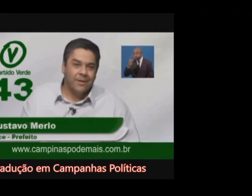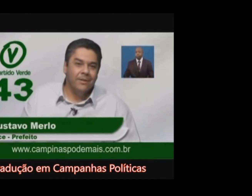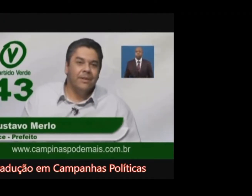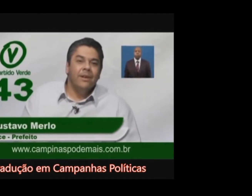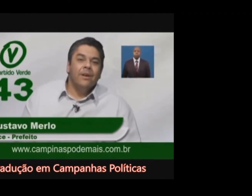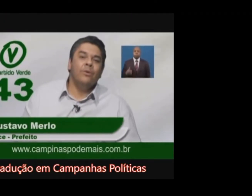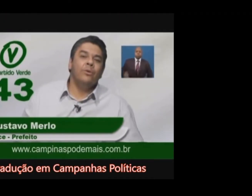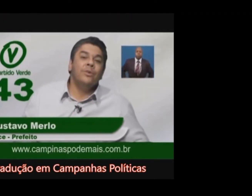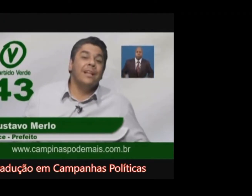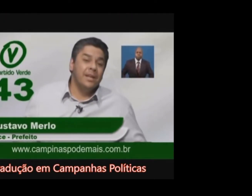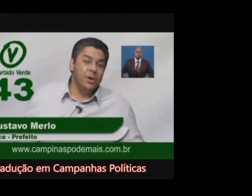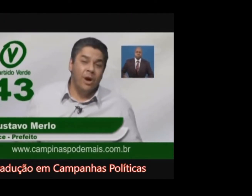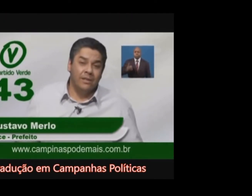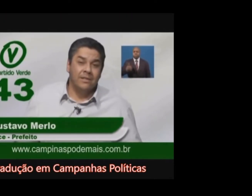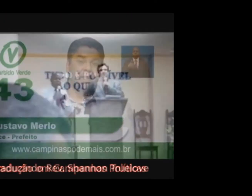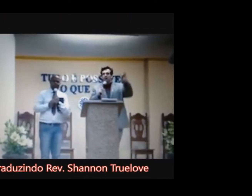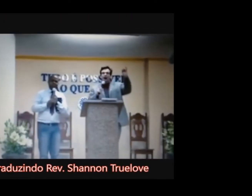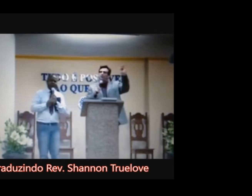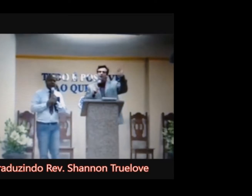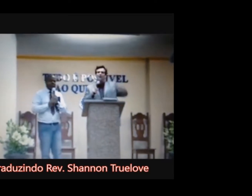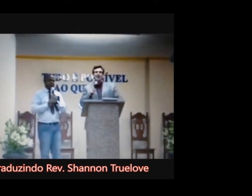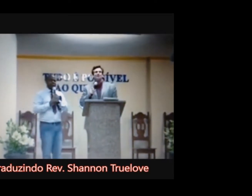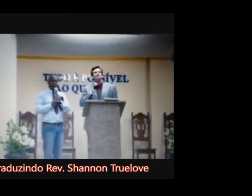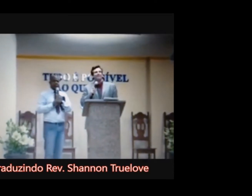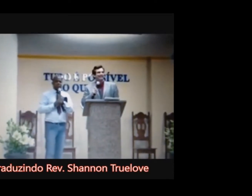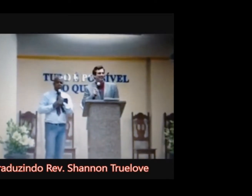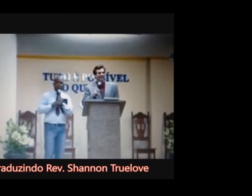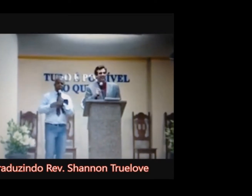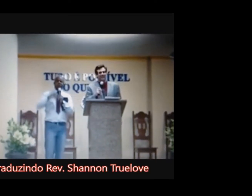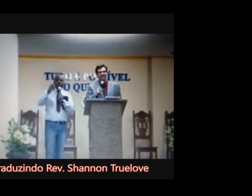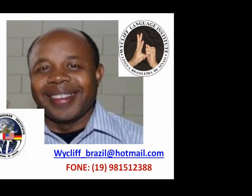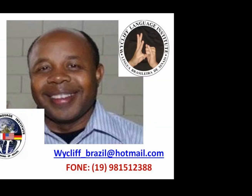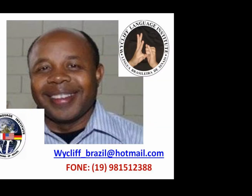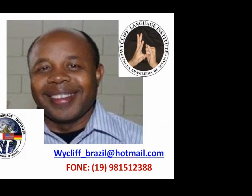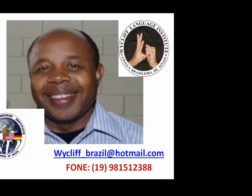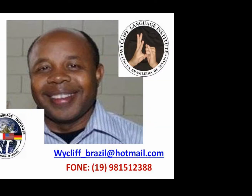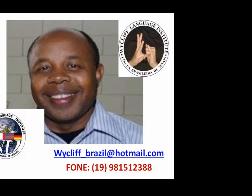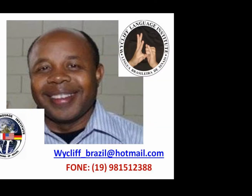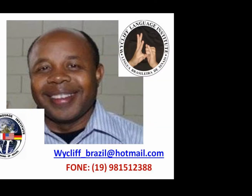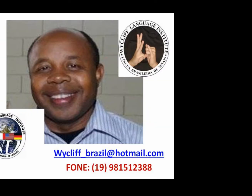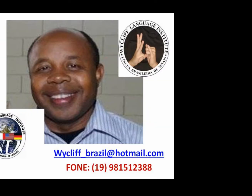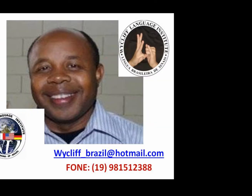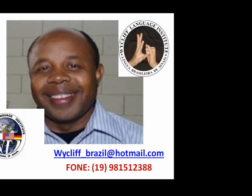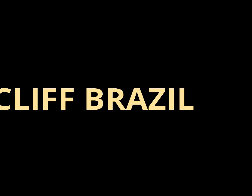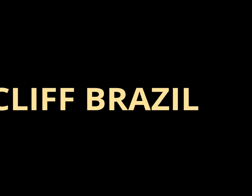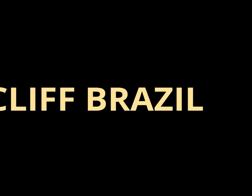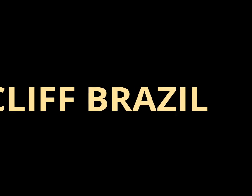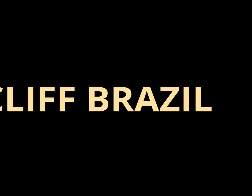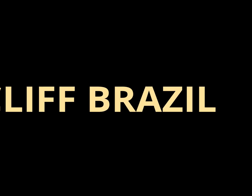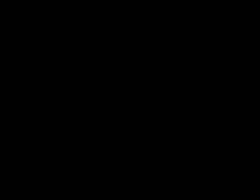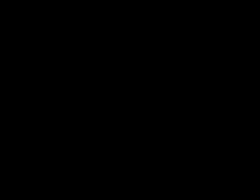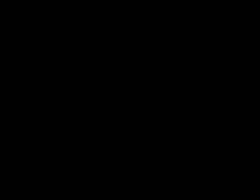nesse nobre e importante salário? E já, 981-512388 ou envie-nos um e